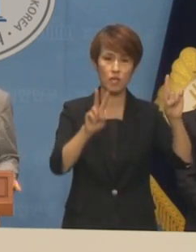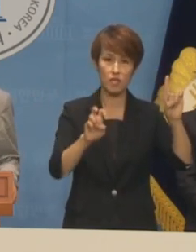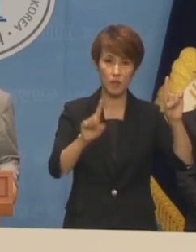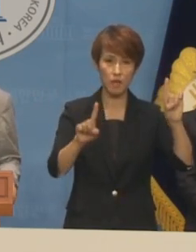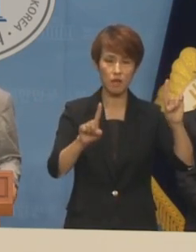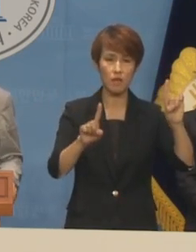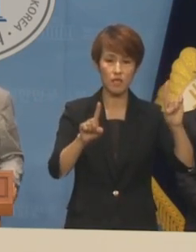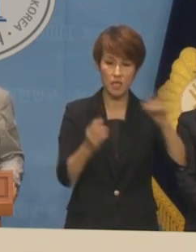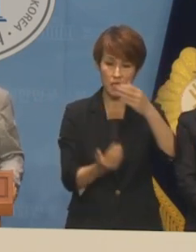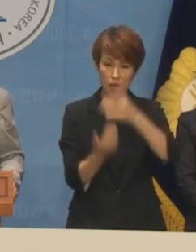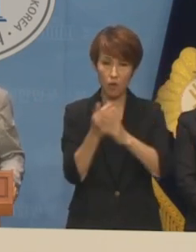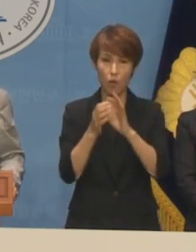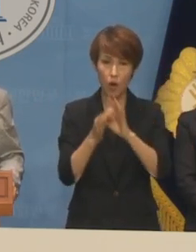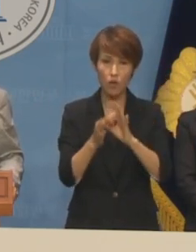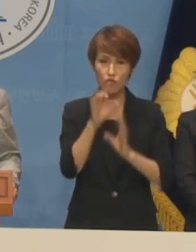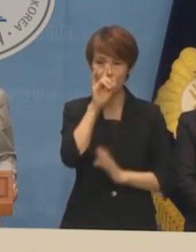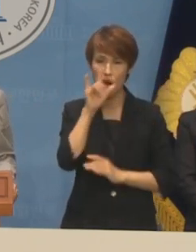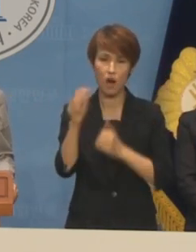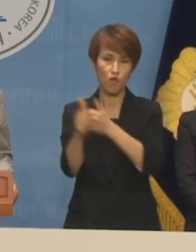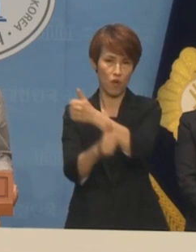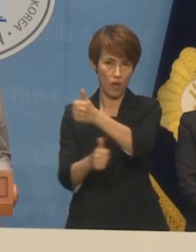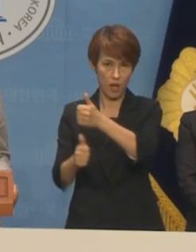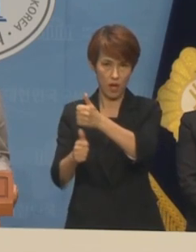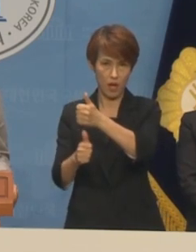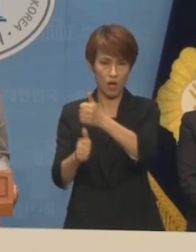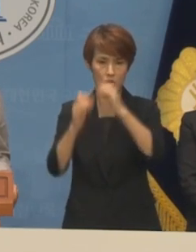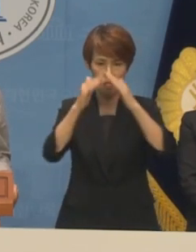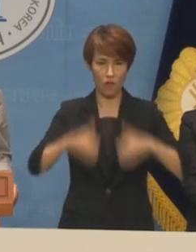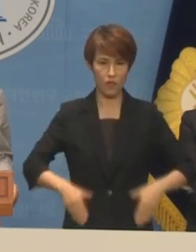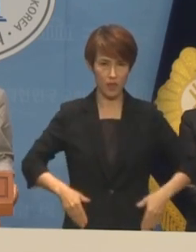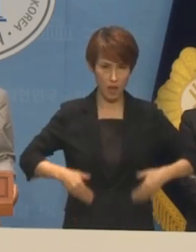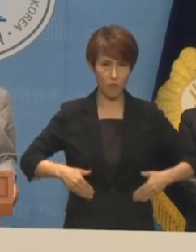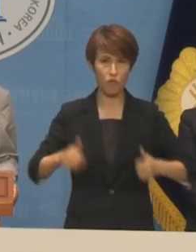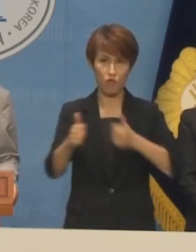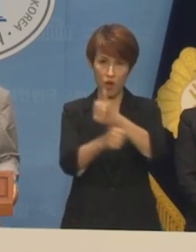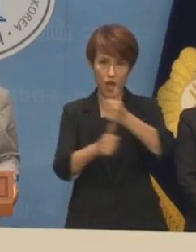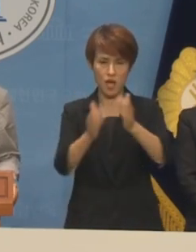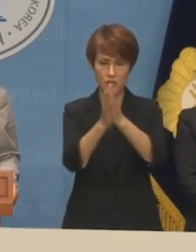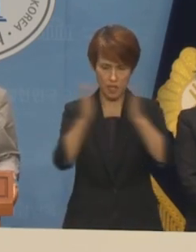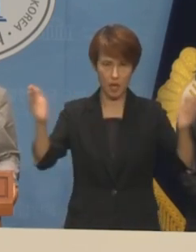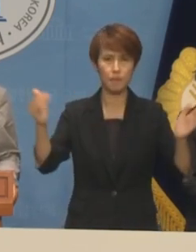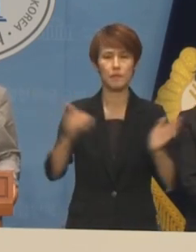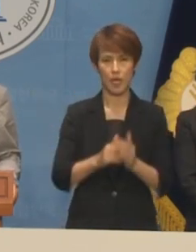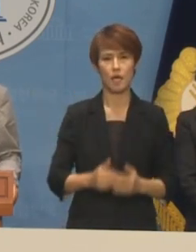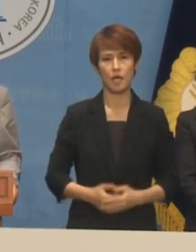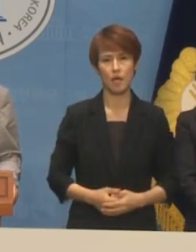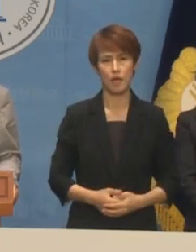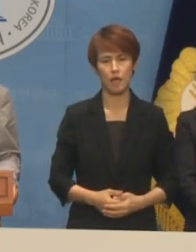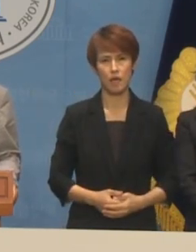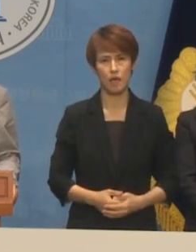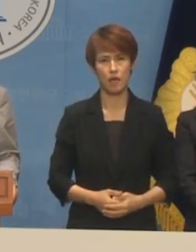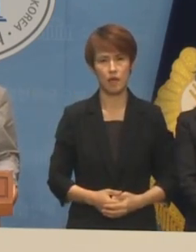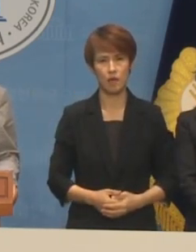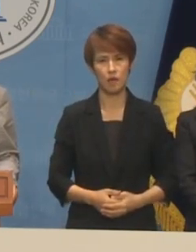여순 사건 중앙위원회와 전라남도 신문위원회가 출범하였고